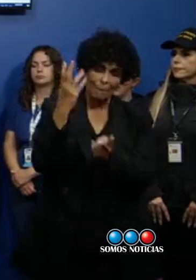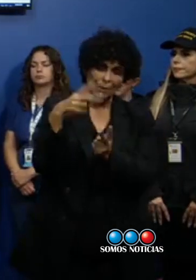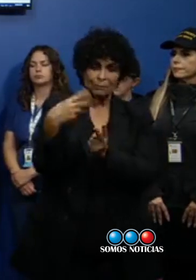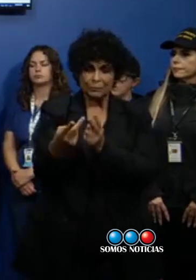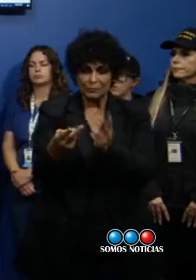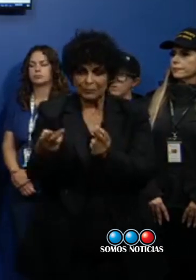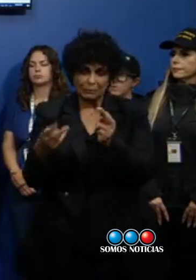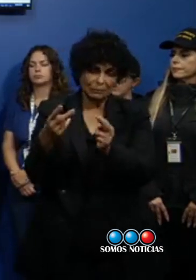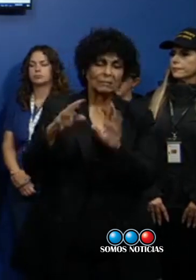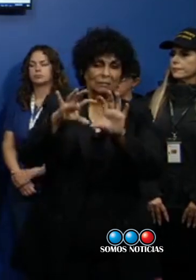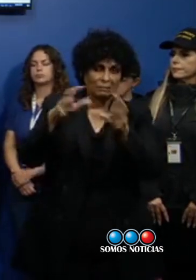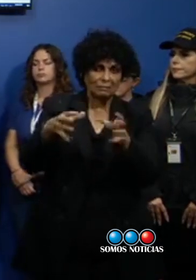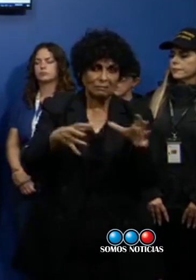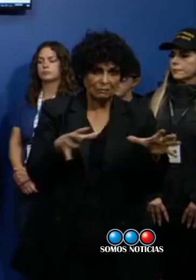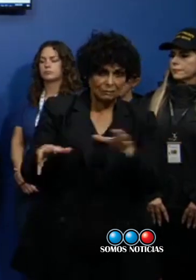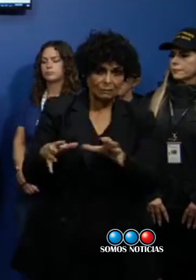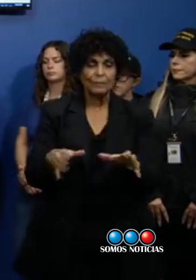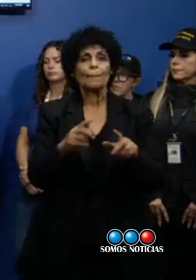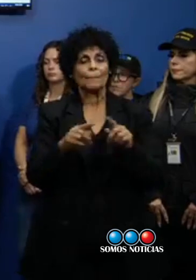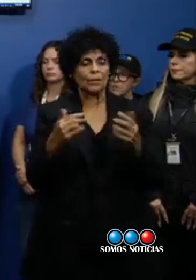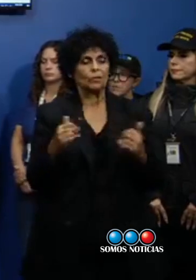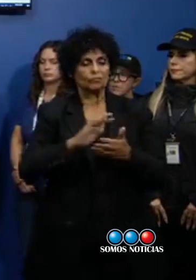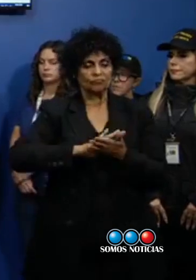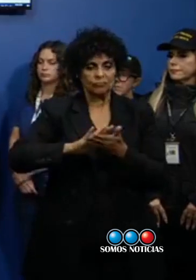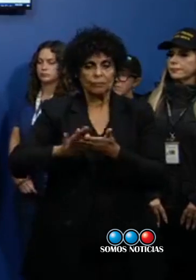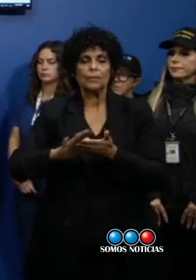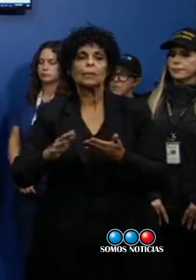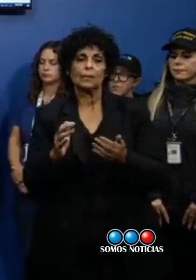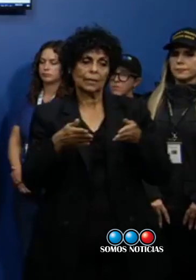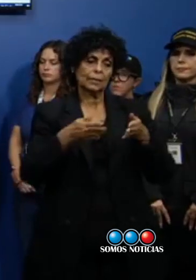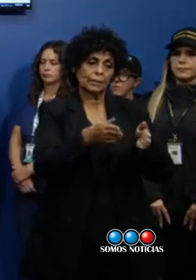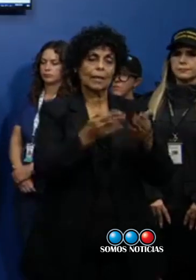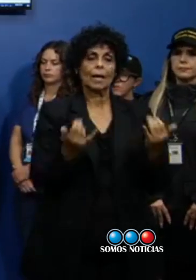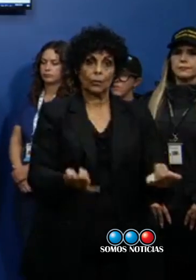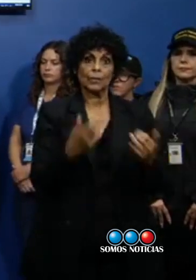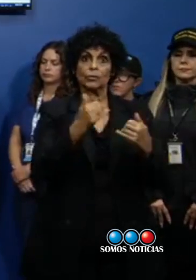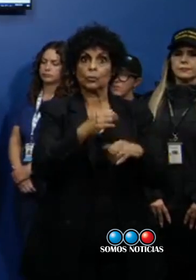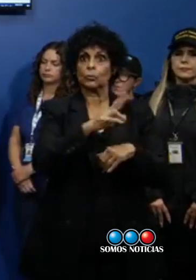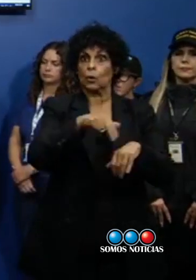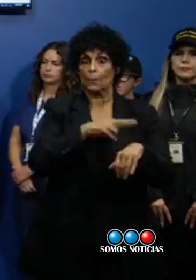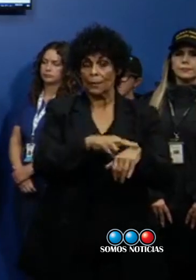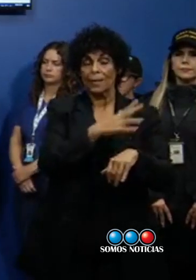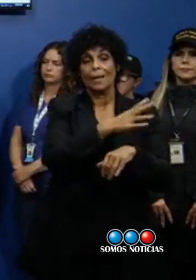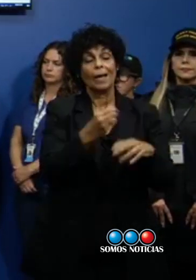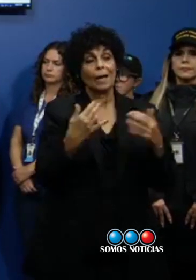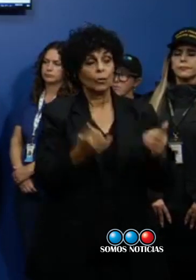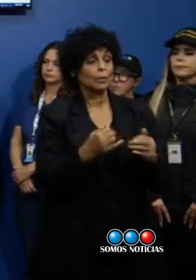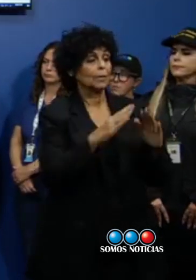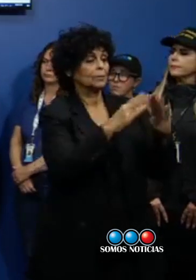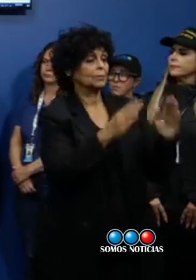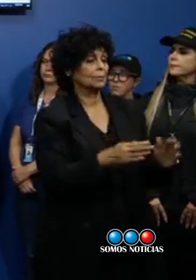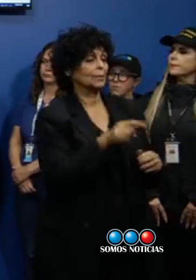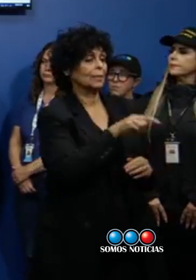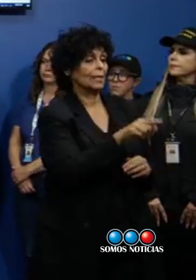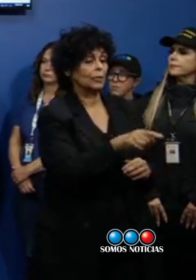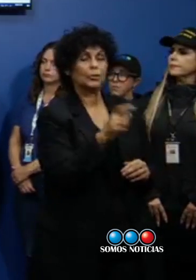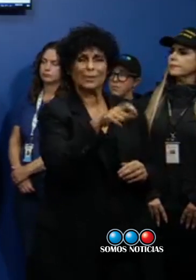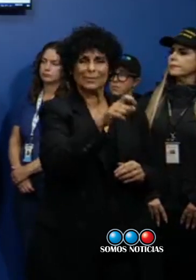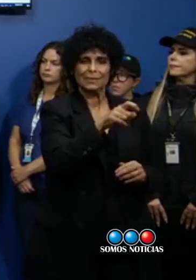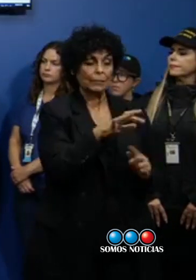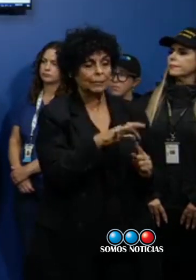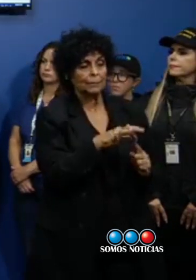las principales vías que han vuelto a la normalidad a excepción de nuestro Refugio de necesidades médicas especiales que todavía tiene